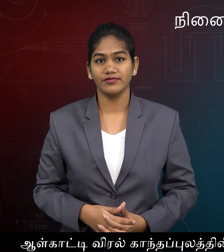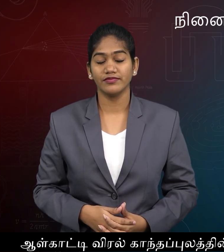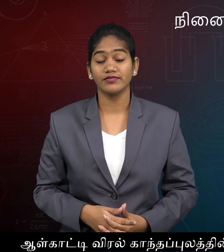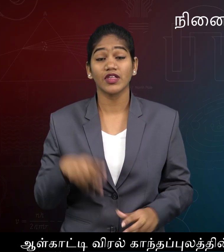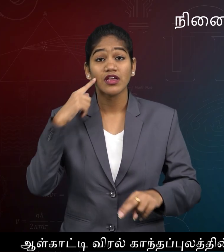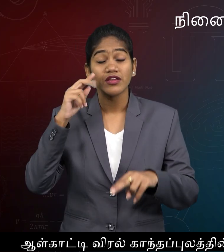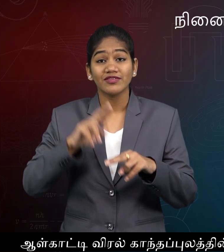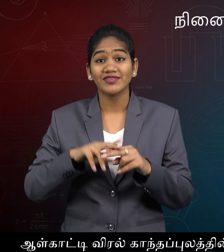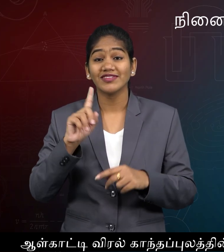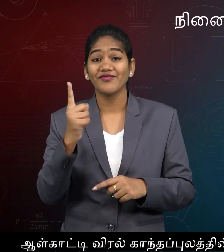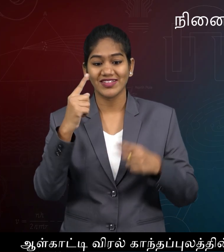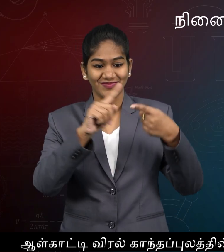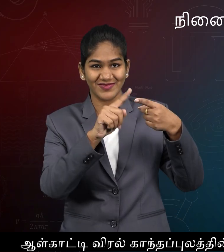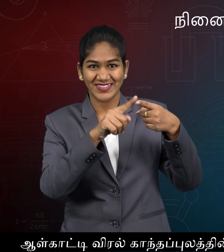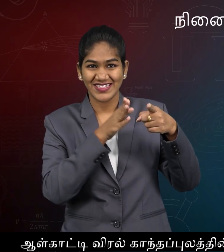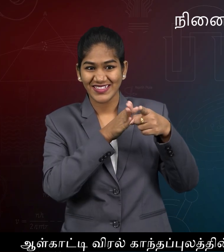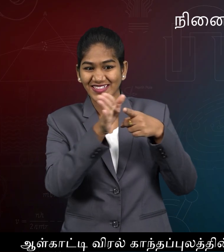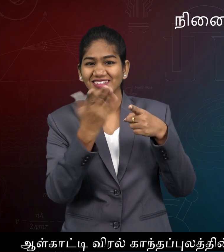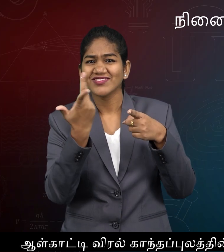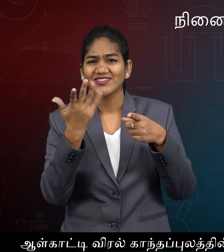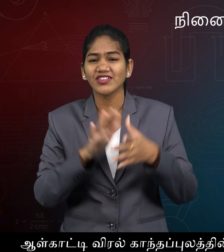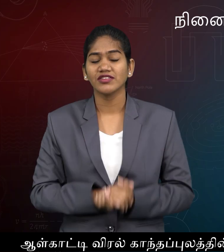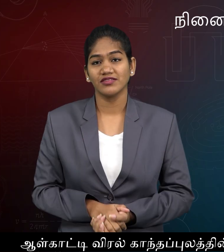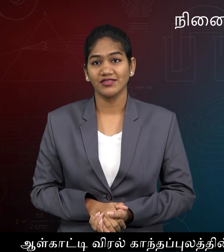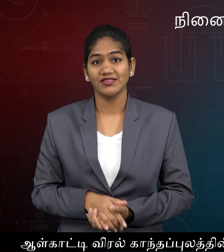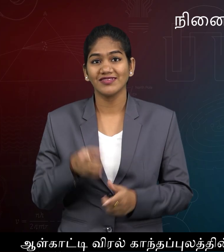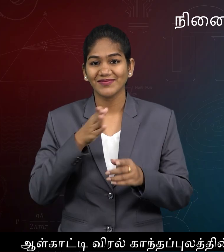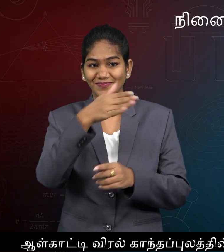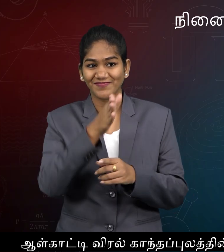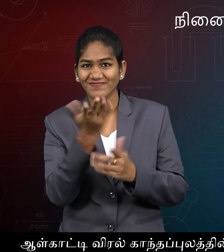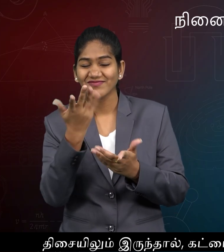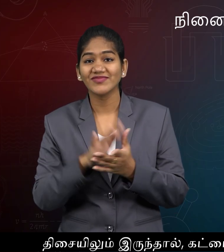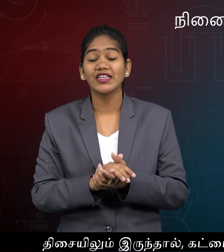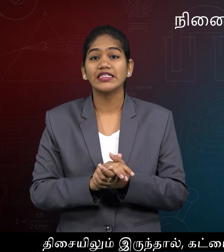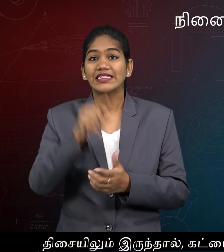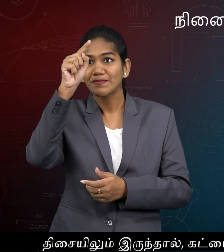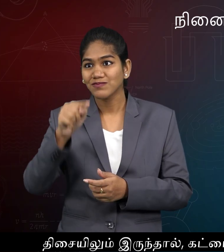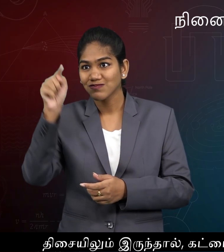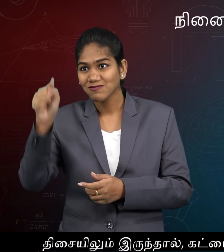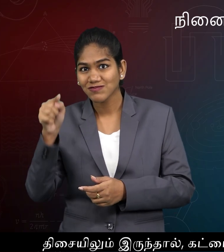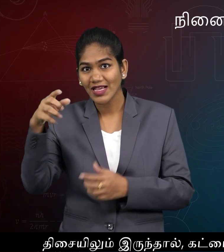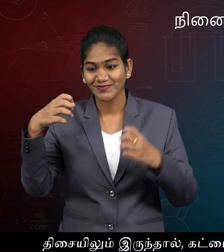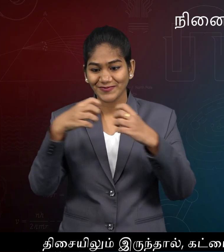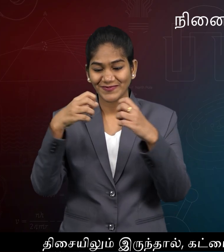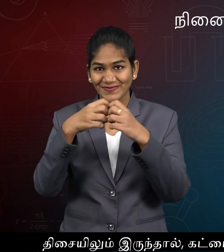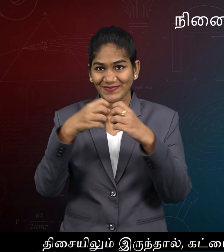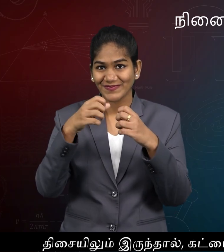ஆள்காட்டி விரல் காந்தப்புலத்தின் திசையிலும் நடுவிரல் மின்னோட்டத்தின் திசையிலும் இருந்தால் கட்டைவிரல்